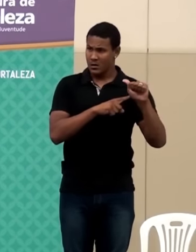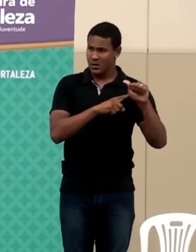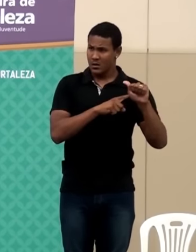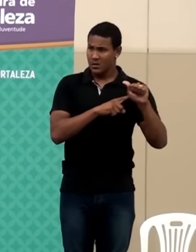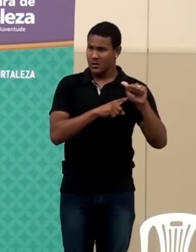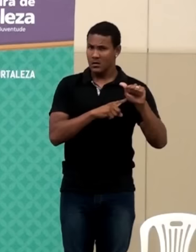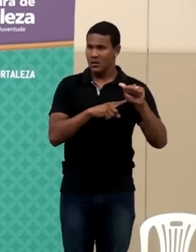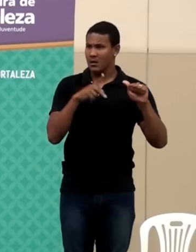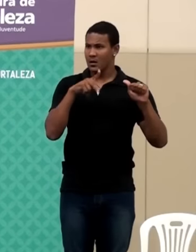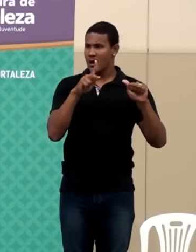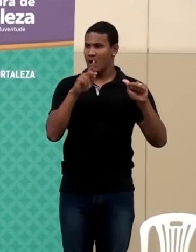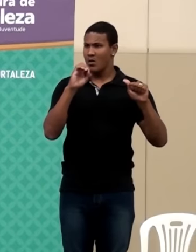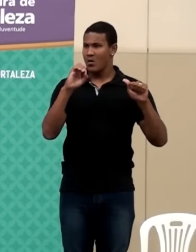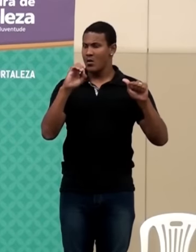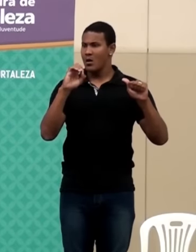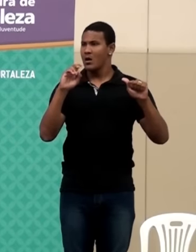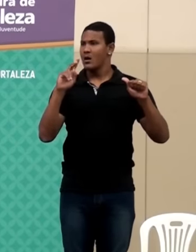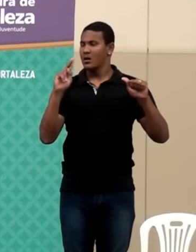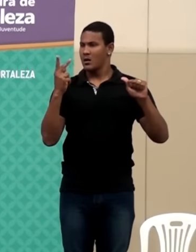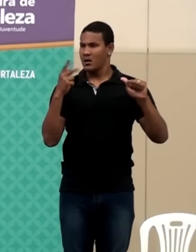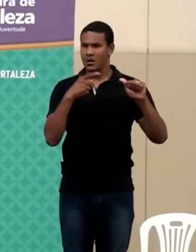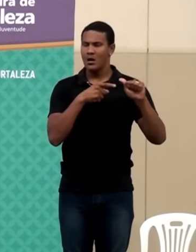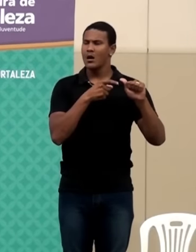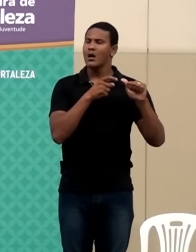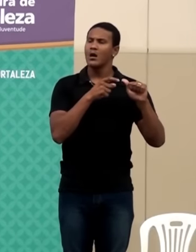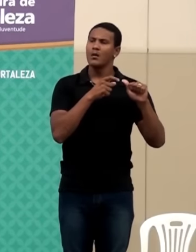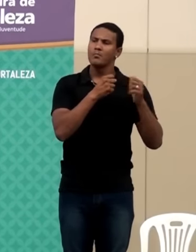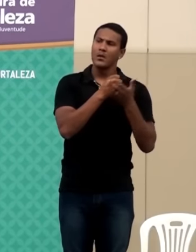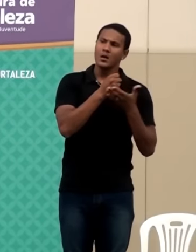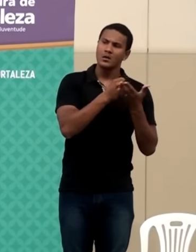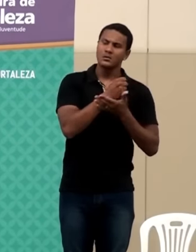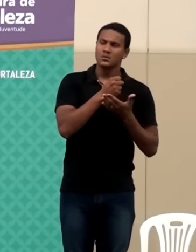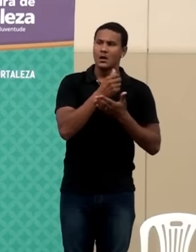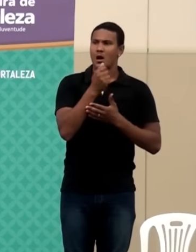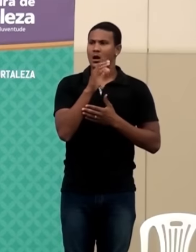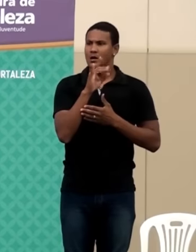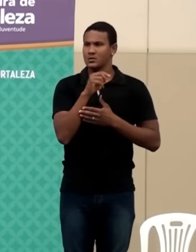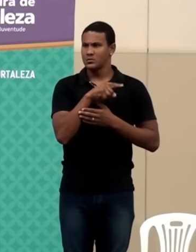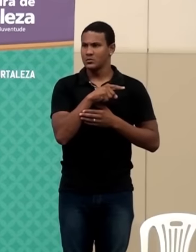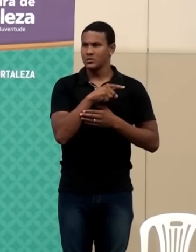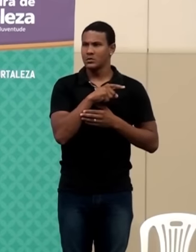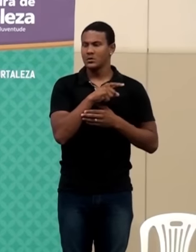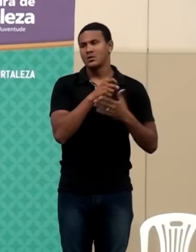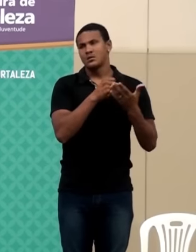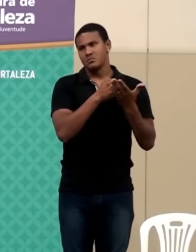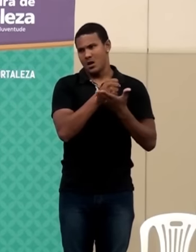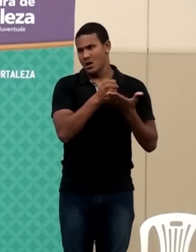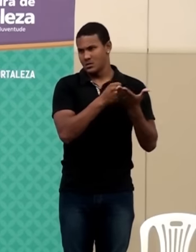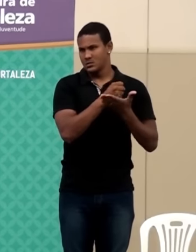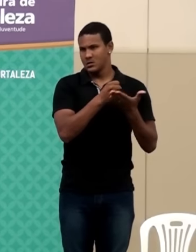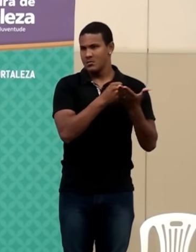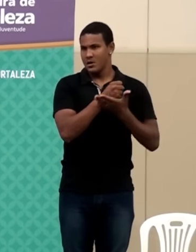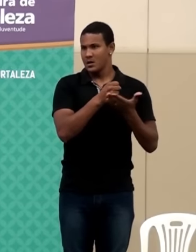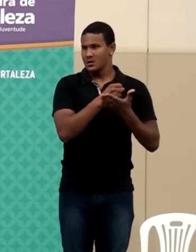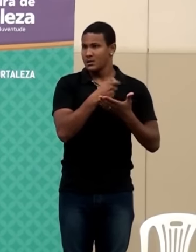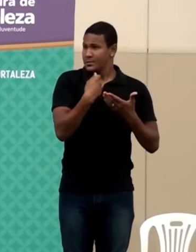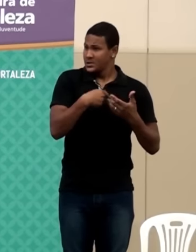é um ácido ou é uma base? É uma base. Pela análise que a gente fez, qual é a cor que fica em meio